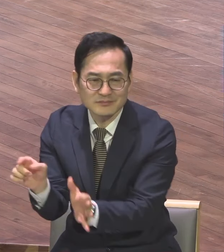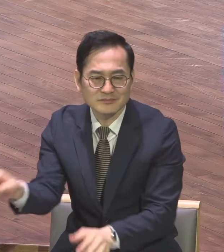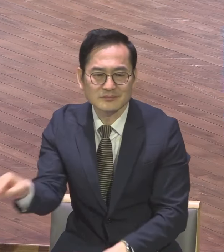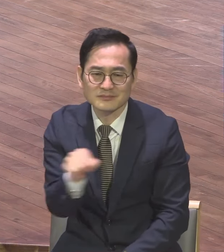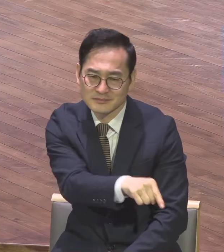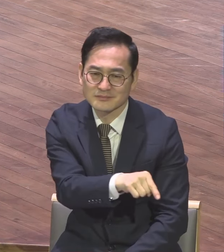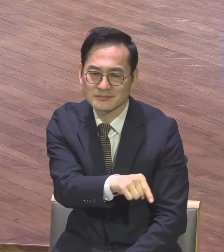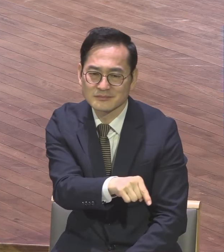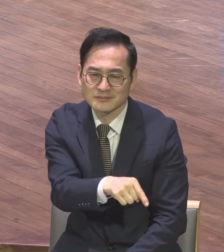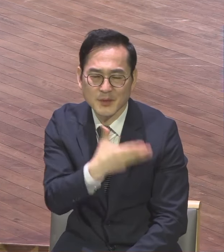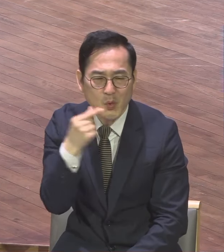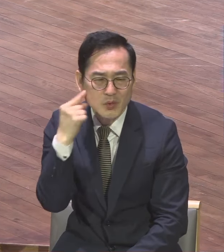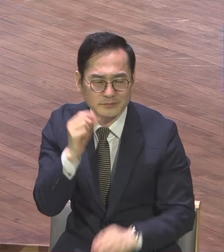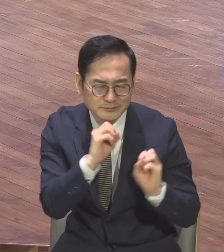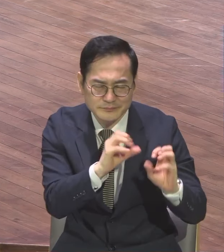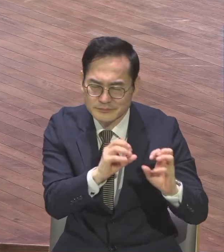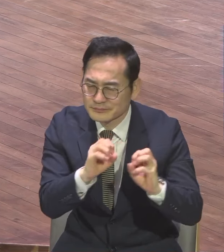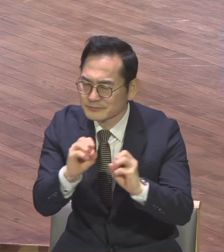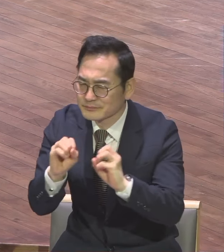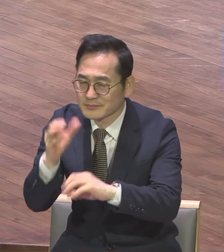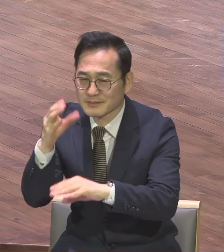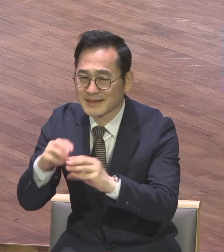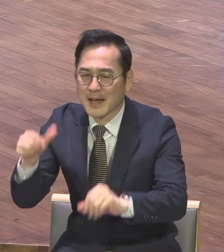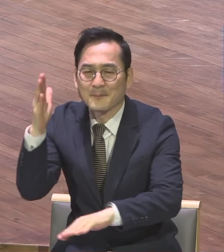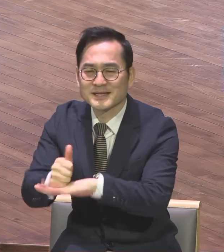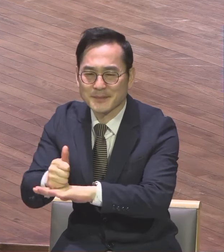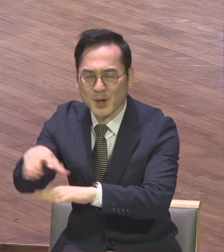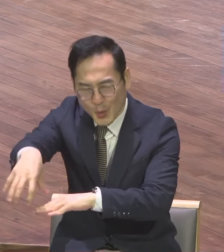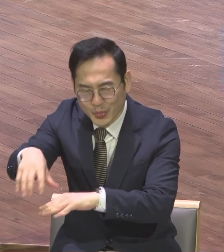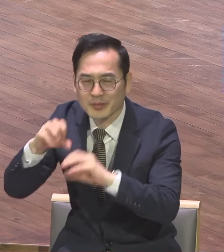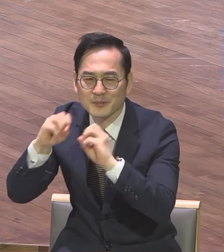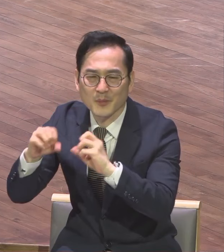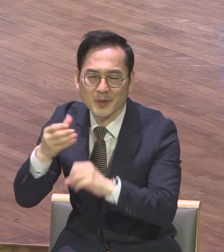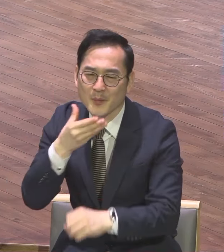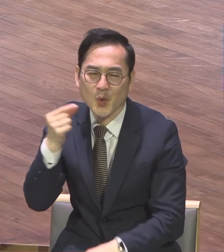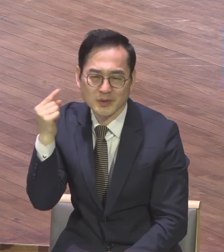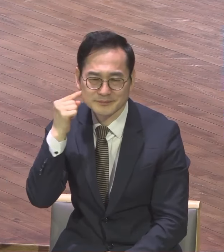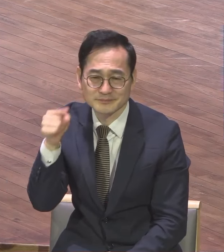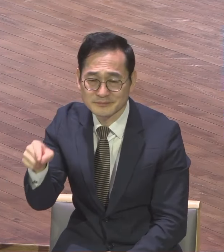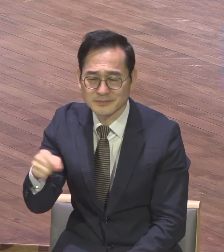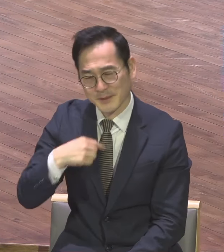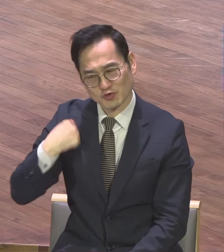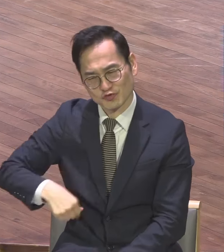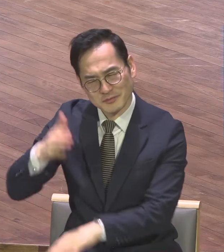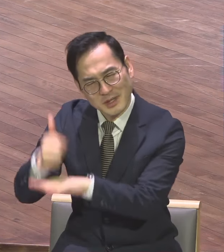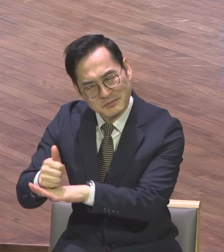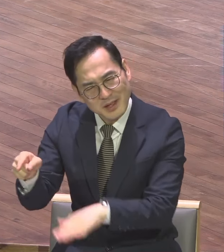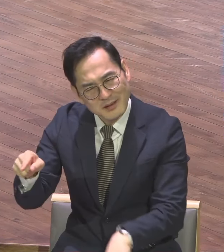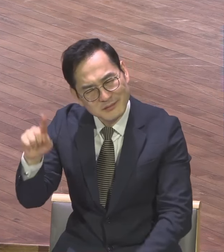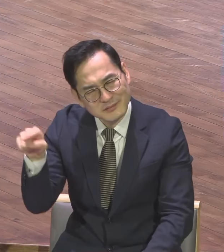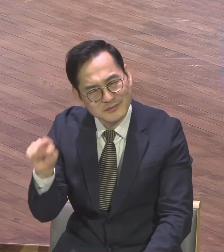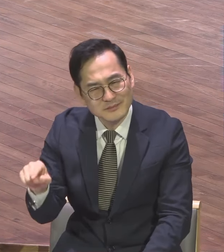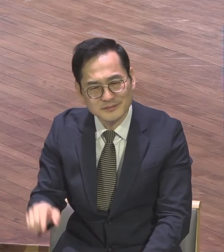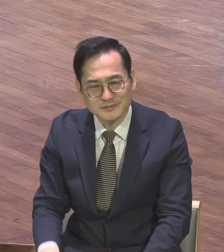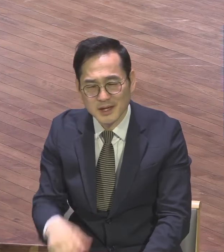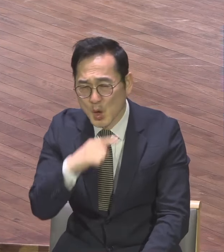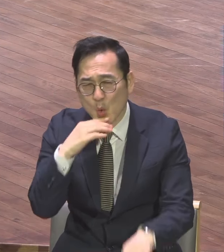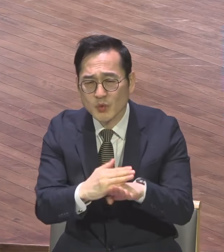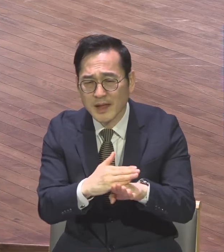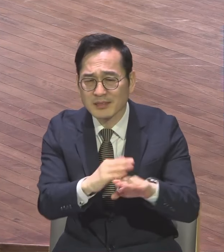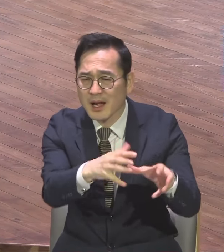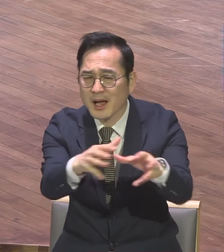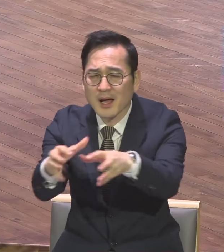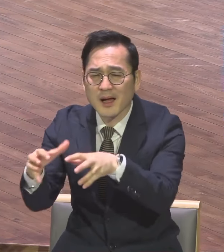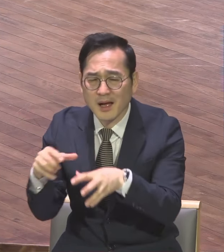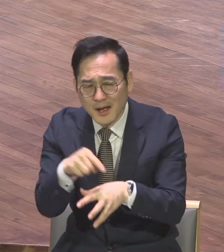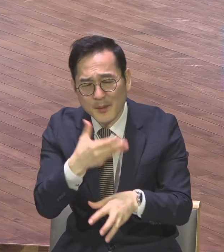그 중에서도 중국 현장이 큰 대륙인데 그 공산화가 되어서 복음을 증가하지 못하고